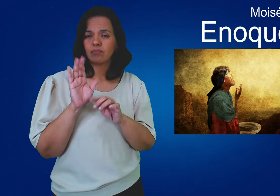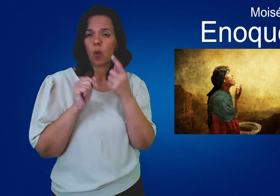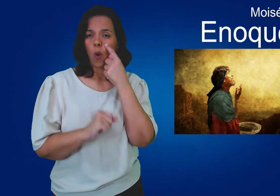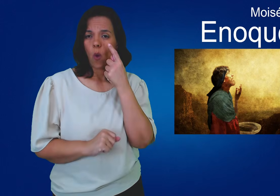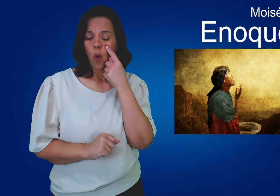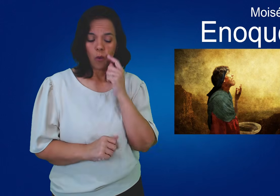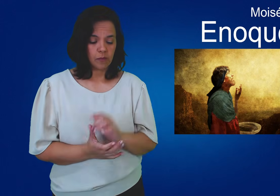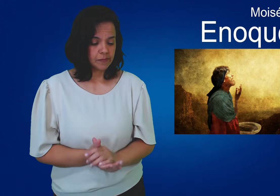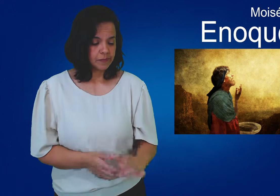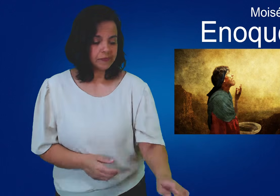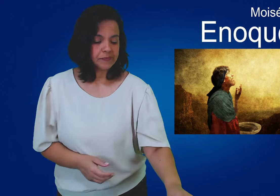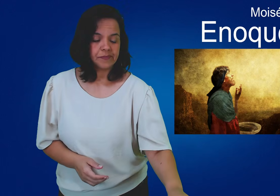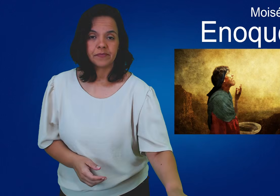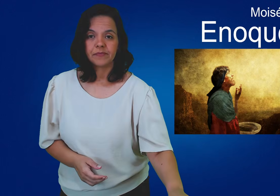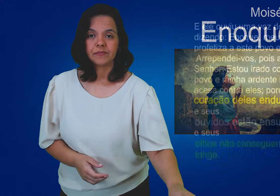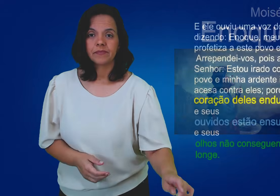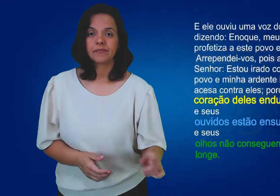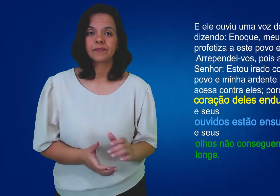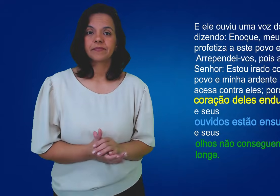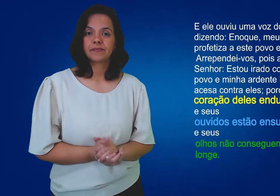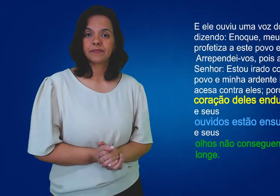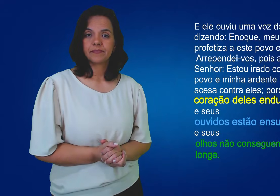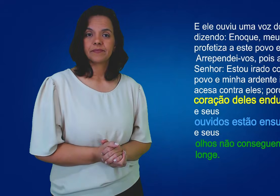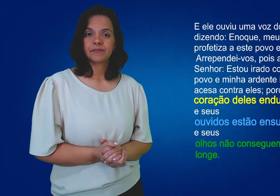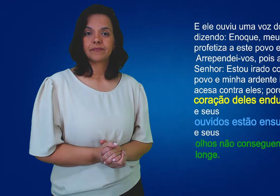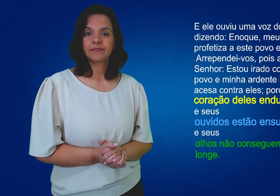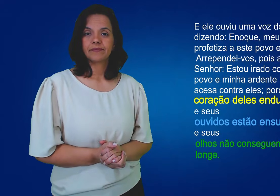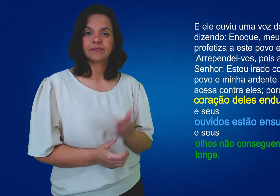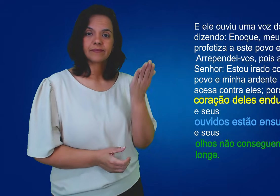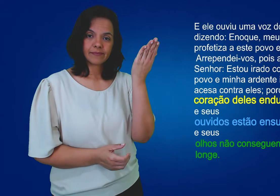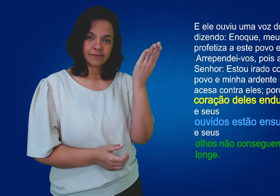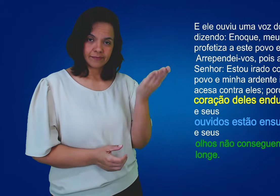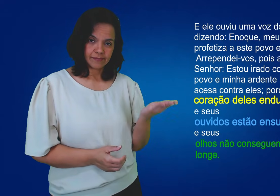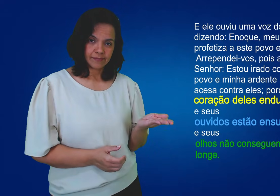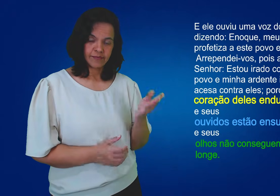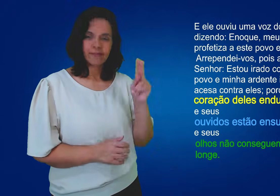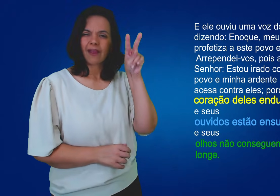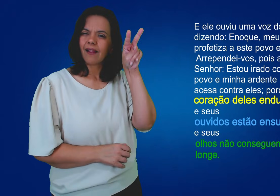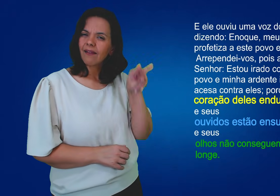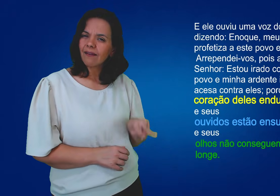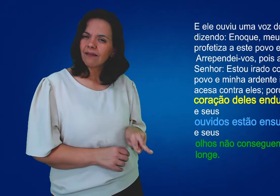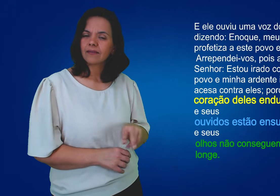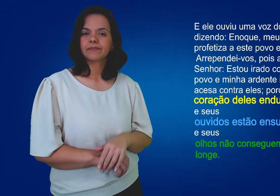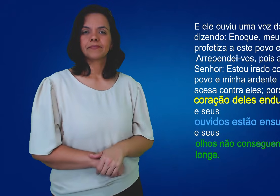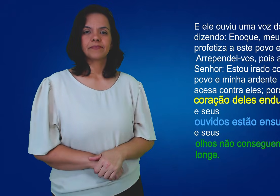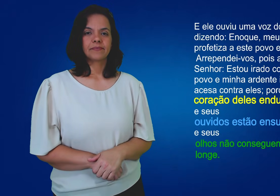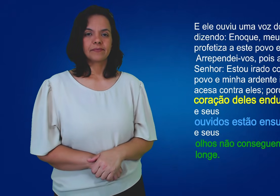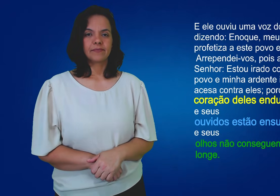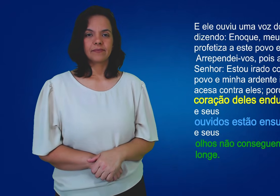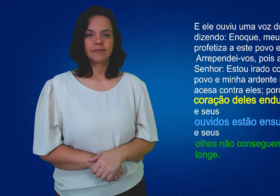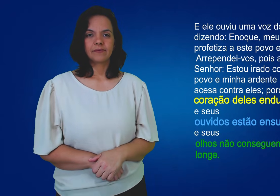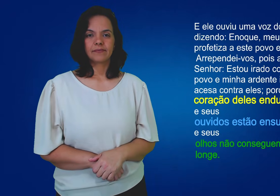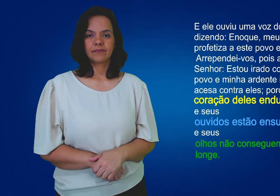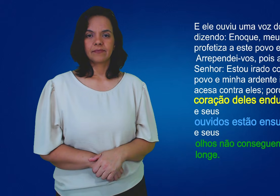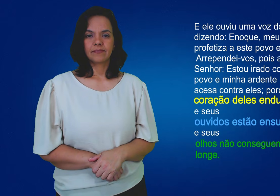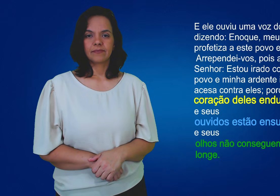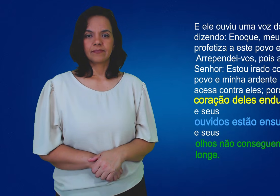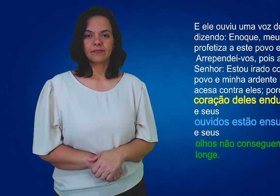Então, eu vou mostrar aqui como é a escritura. E ele ouviu uma voz do céu dizendo: Enoque, meu filho, profetiza